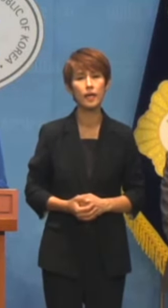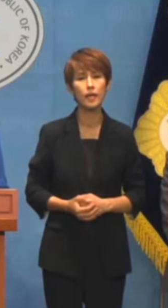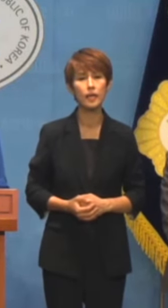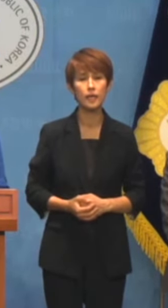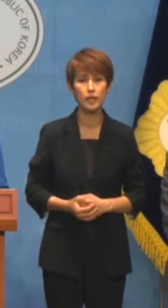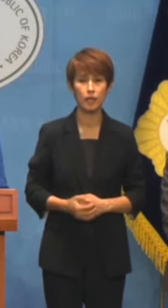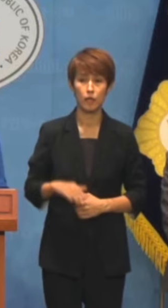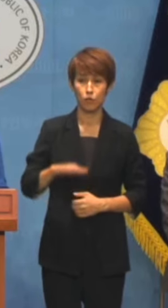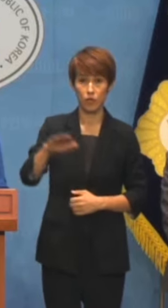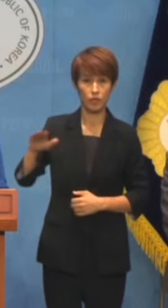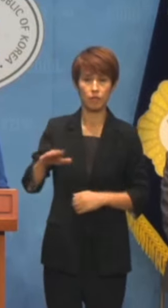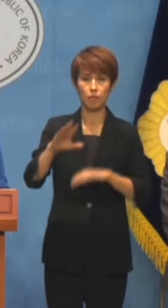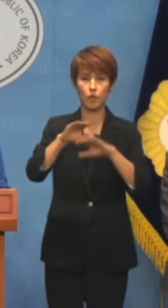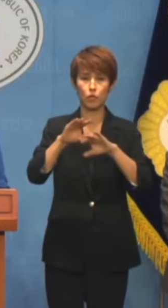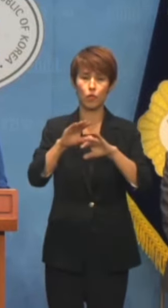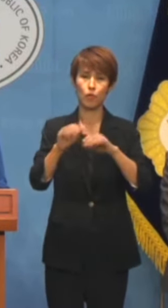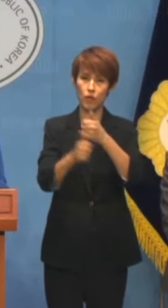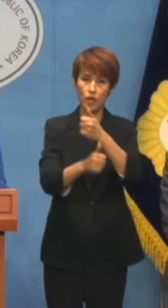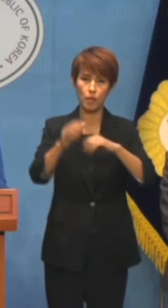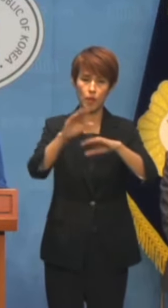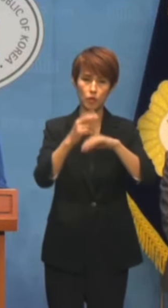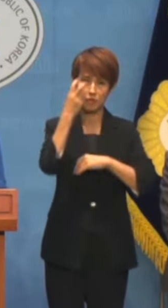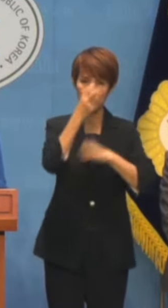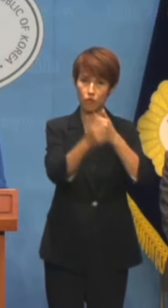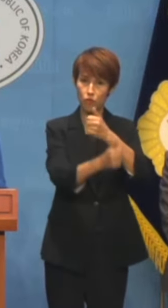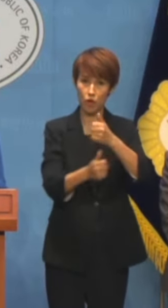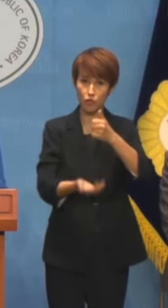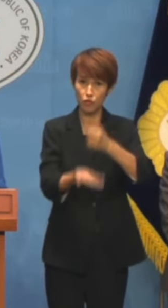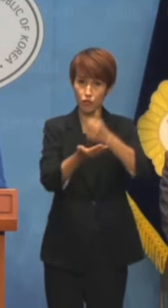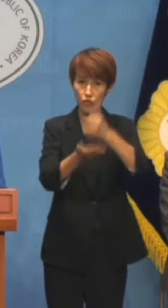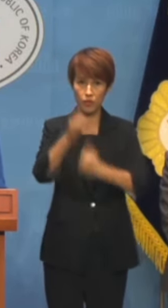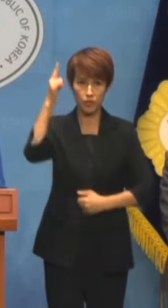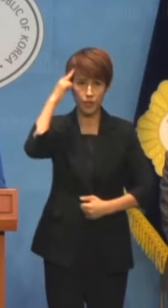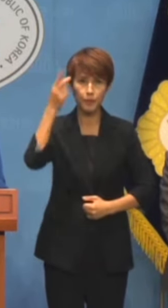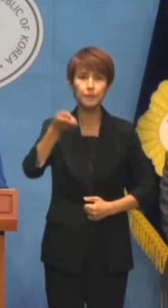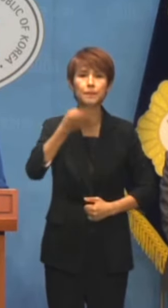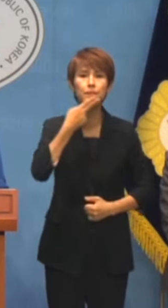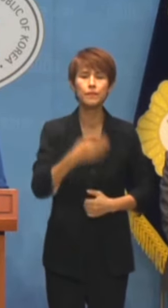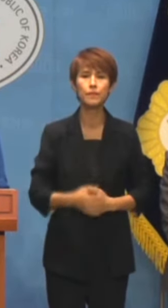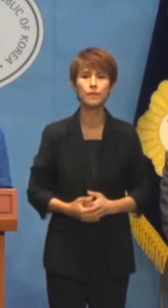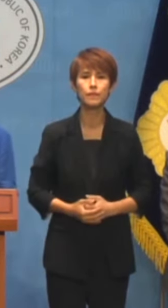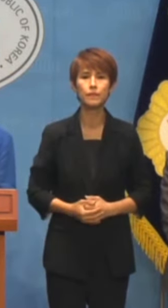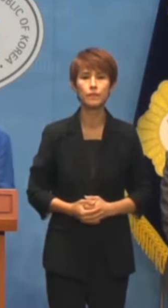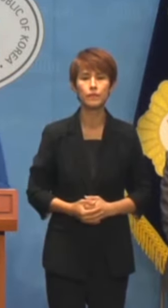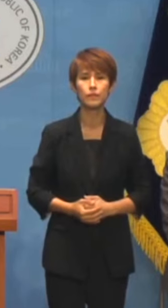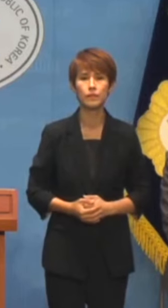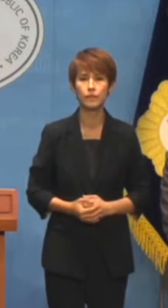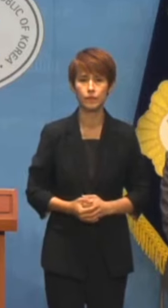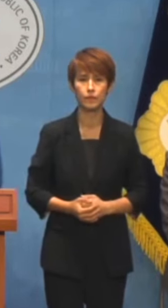저희는 방통위원과 방송통신심의위원 추천할 생각이 없습니다.